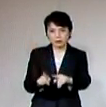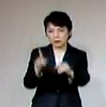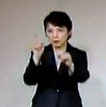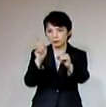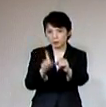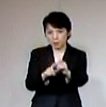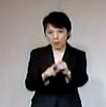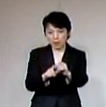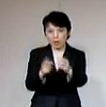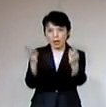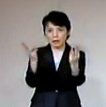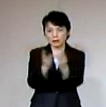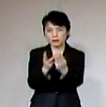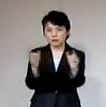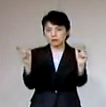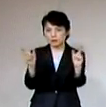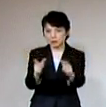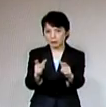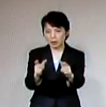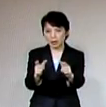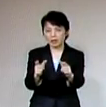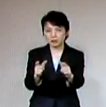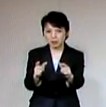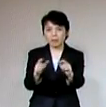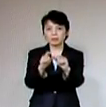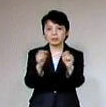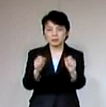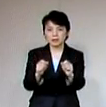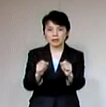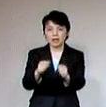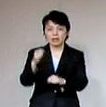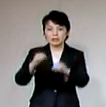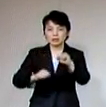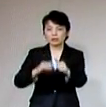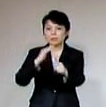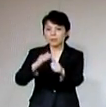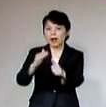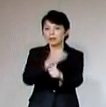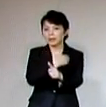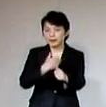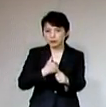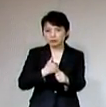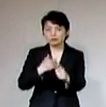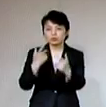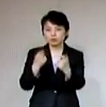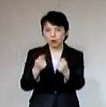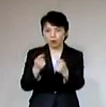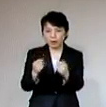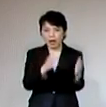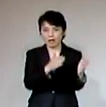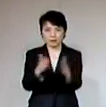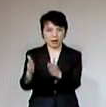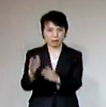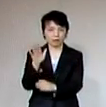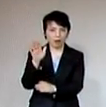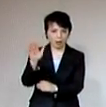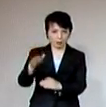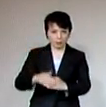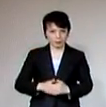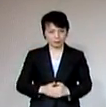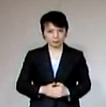ために人員削減、すなわちいつでも社員をクビにすることができるようになる制度であります